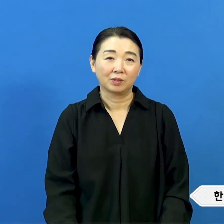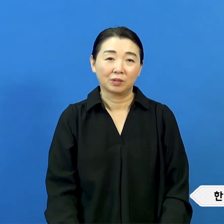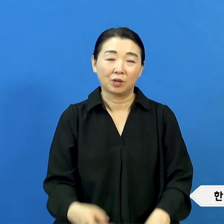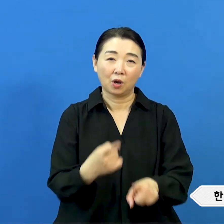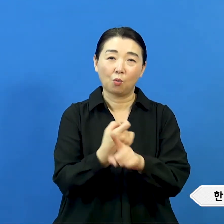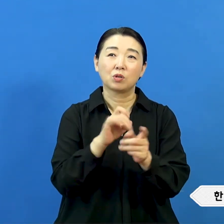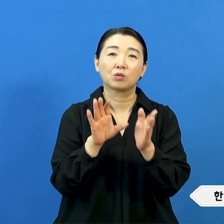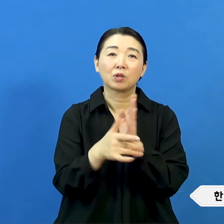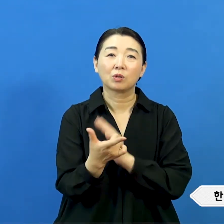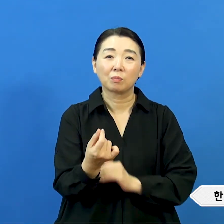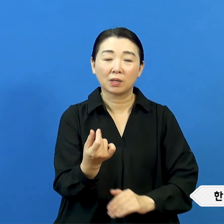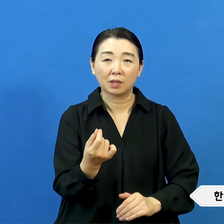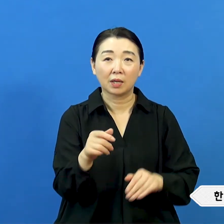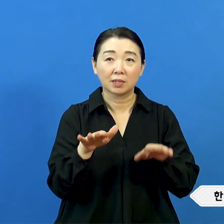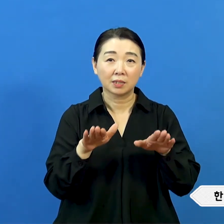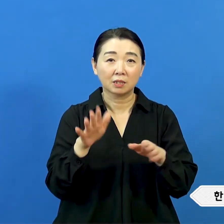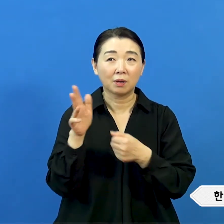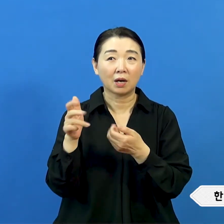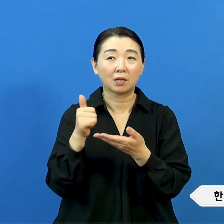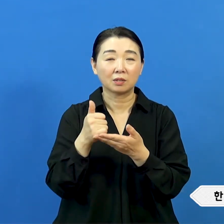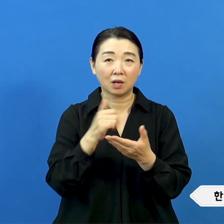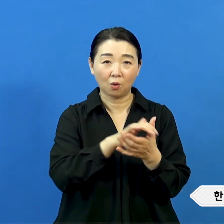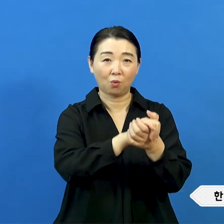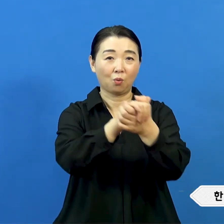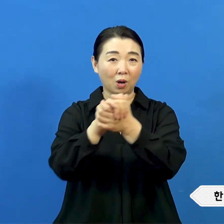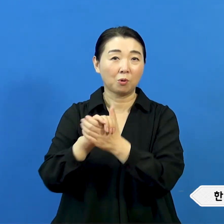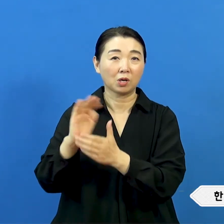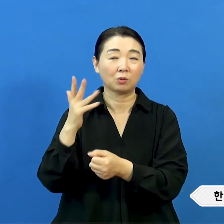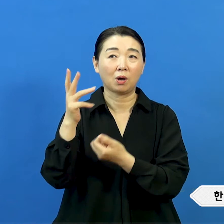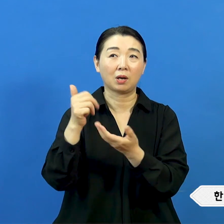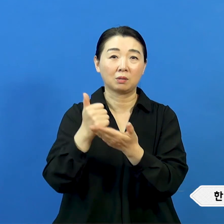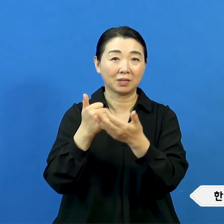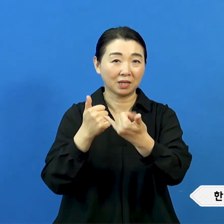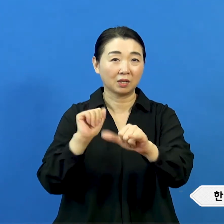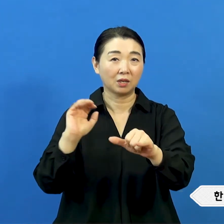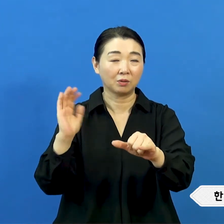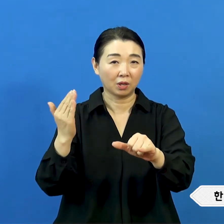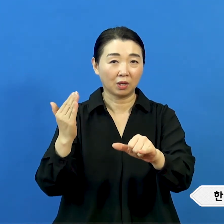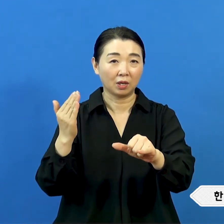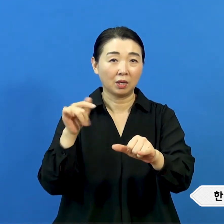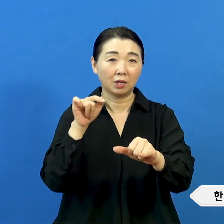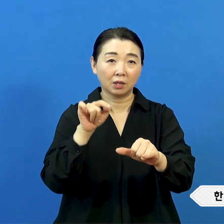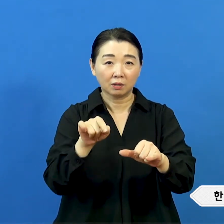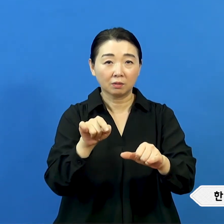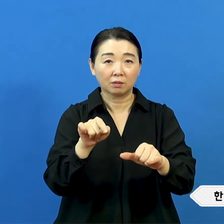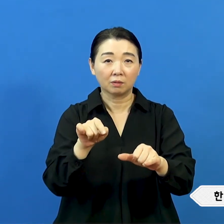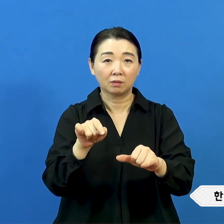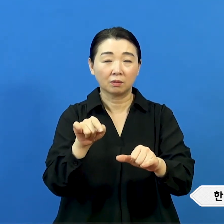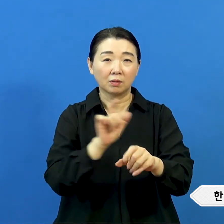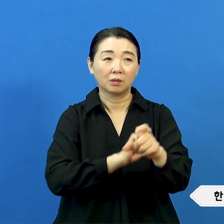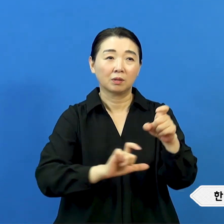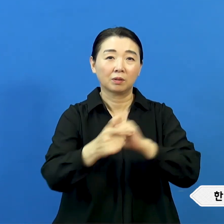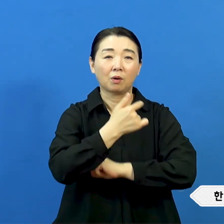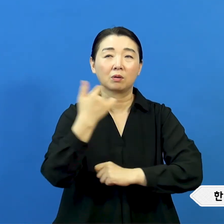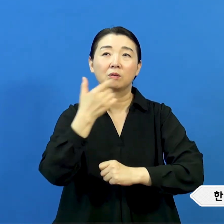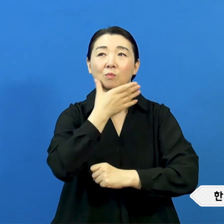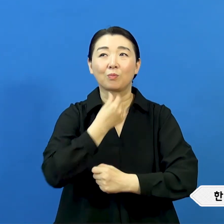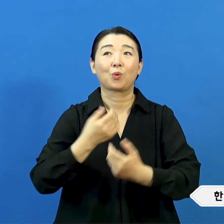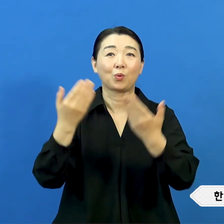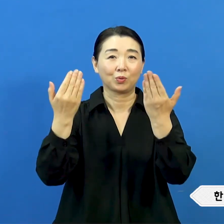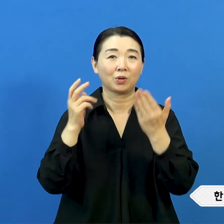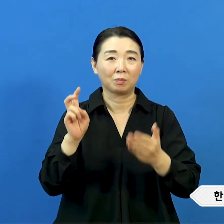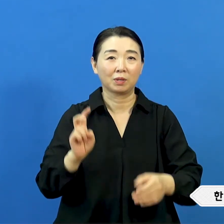때도 그랬는데 지금은 하나님과 화목하게 되고 하나님의 자녀가 됐는데, 그러면 더 큰 복을 베풀어